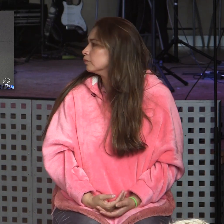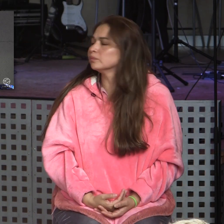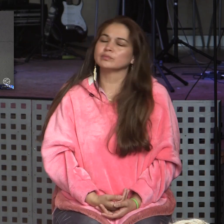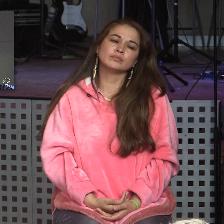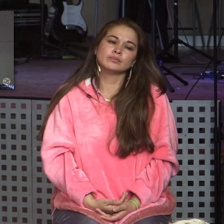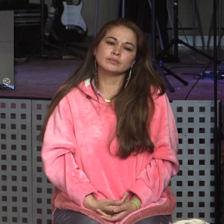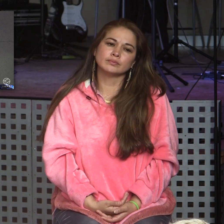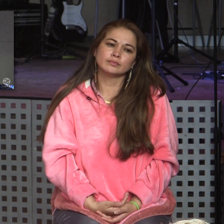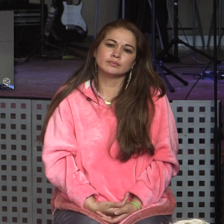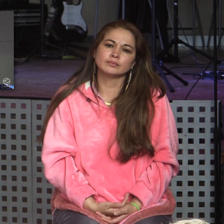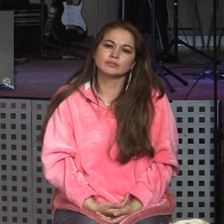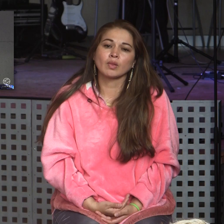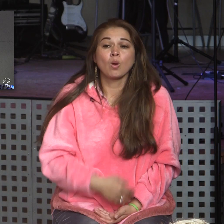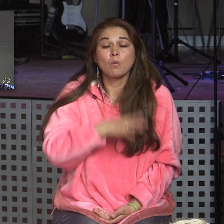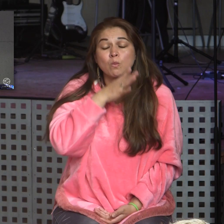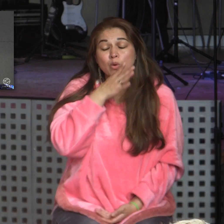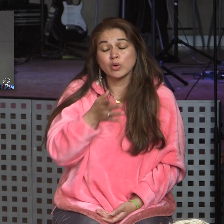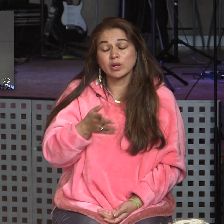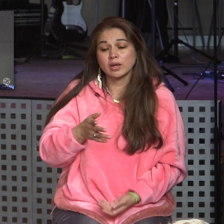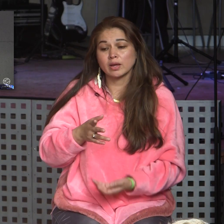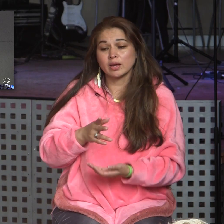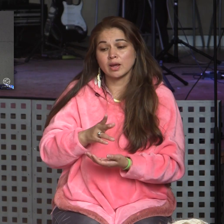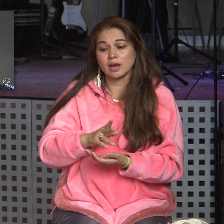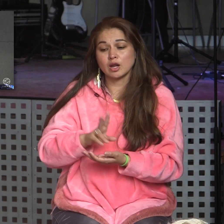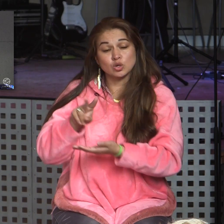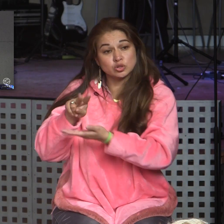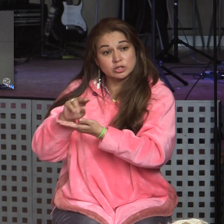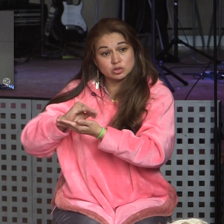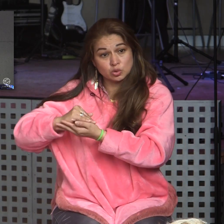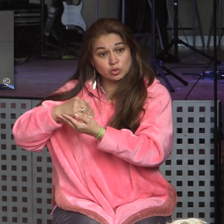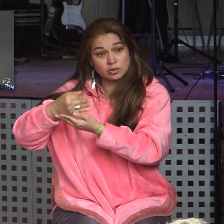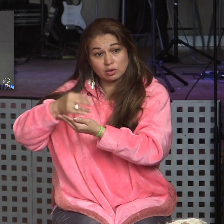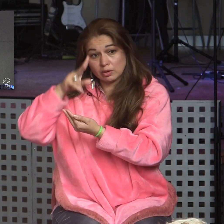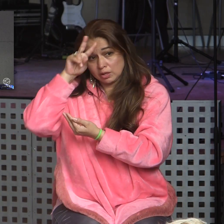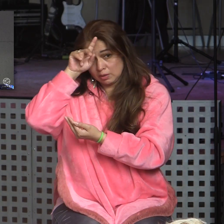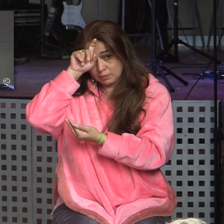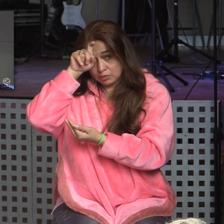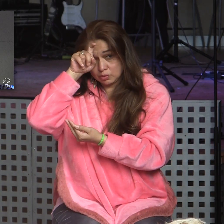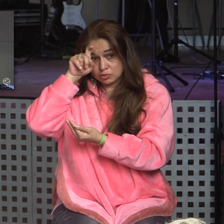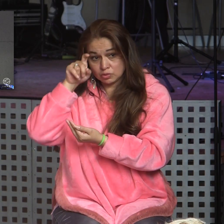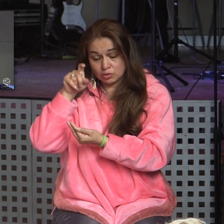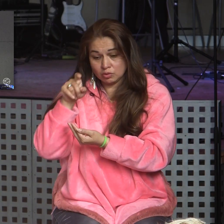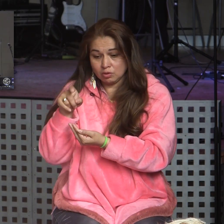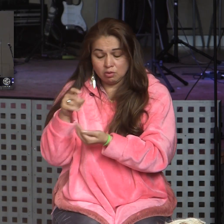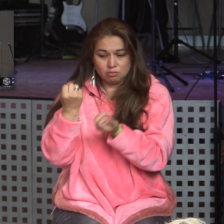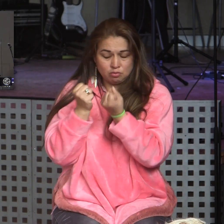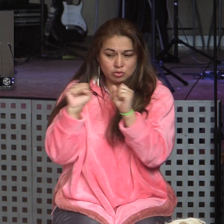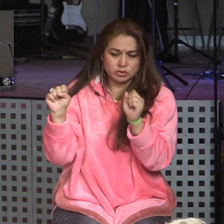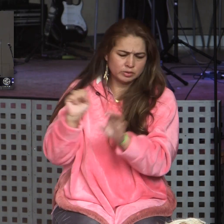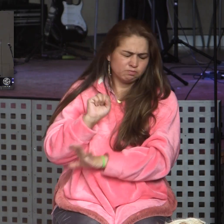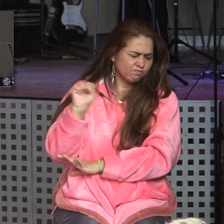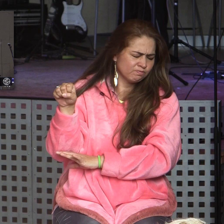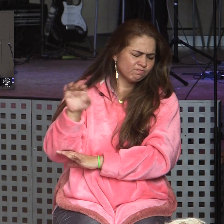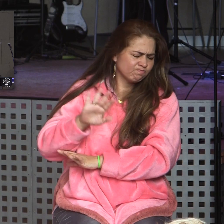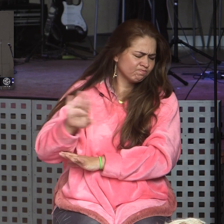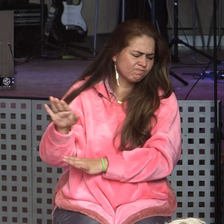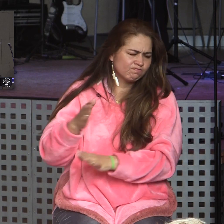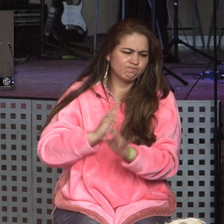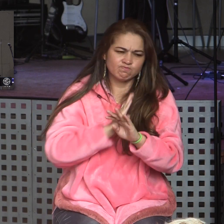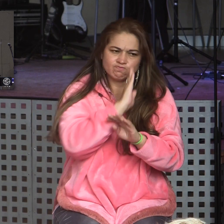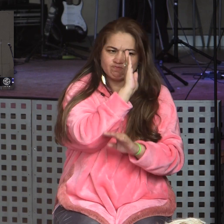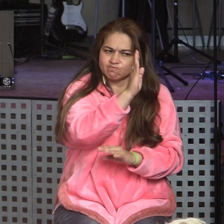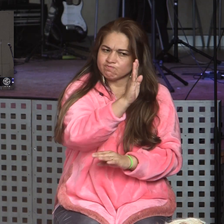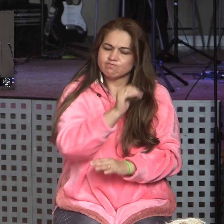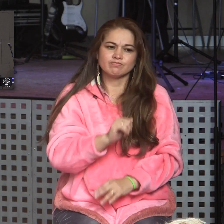Que los tesoros de los egipcios. A ver, ¿cómo